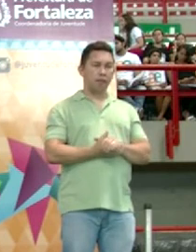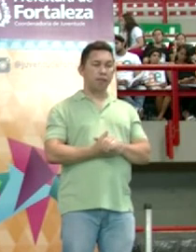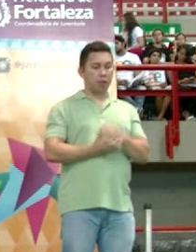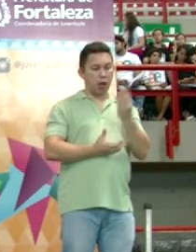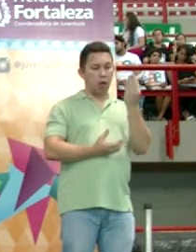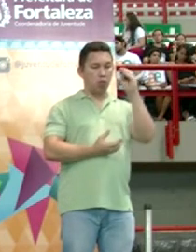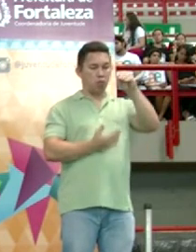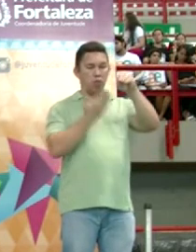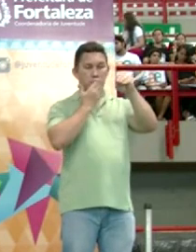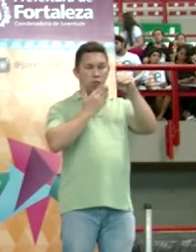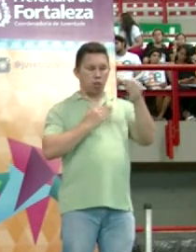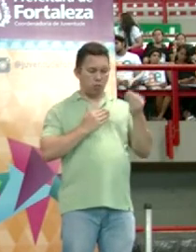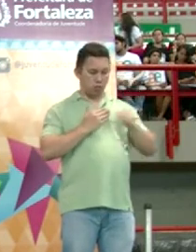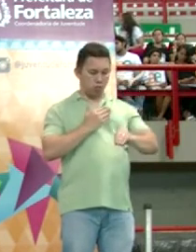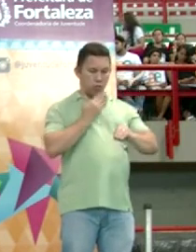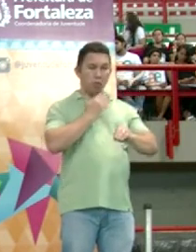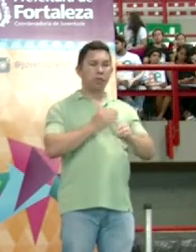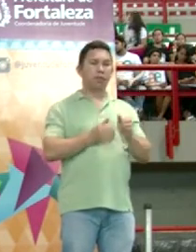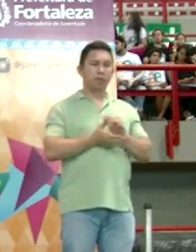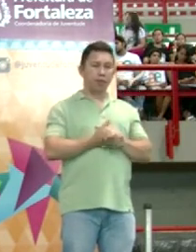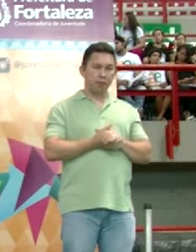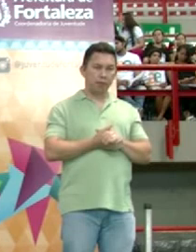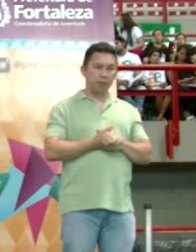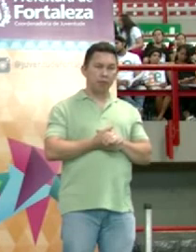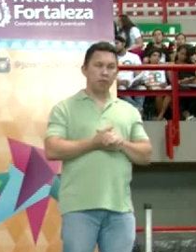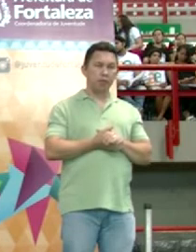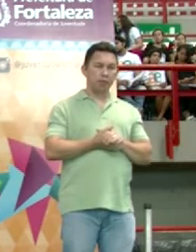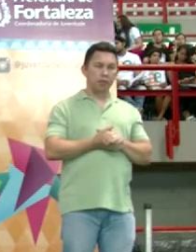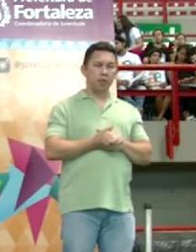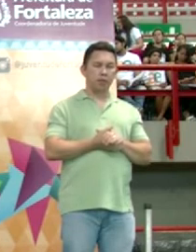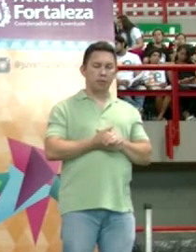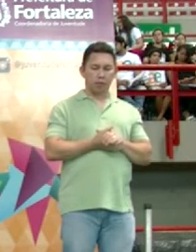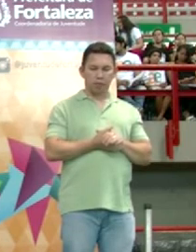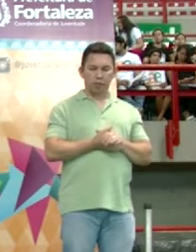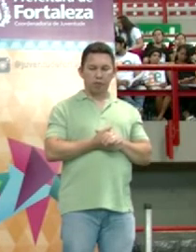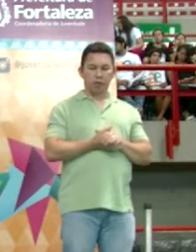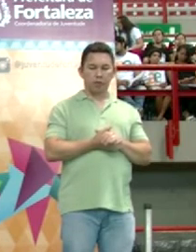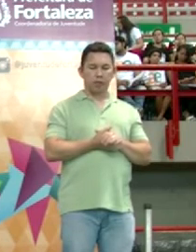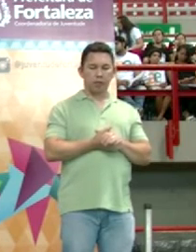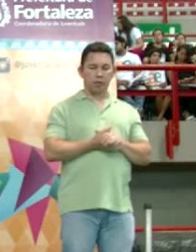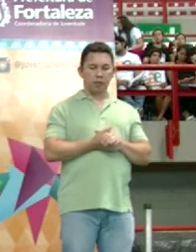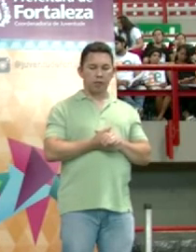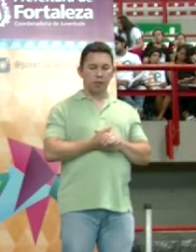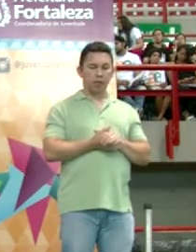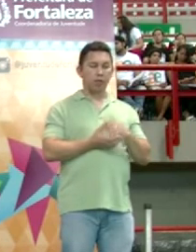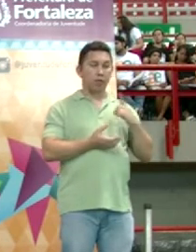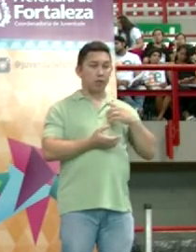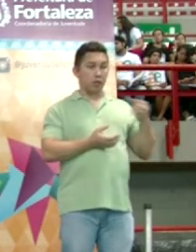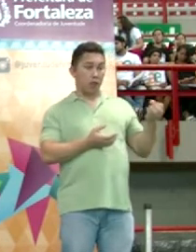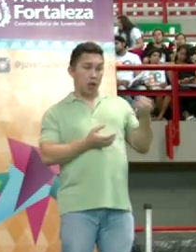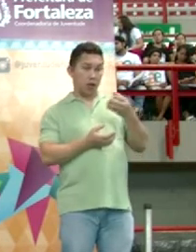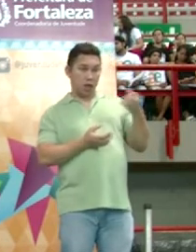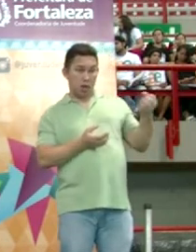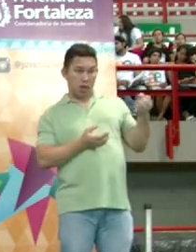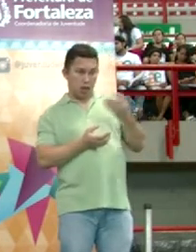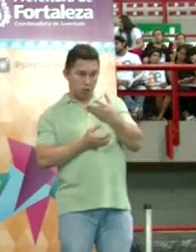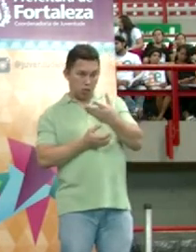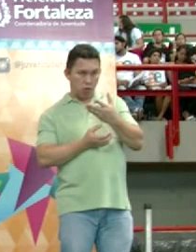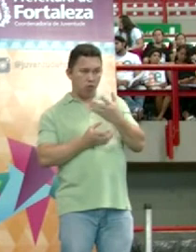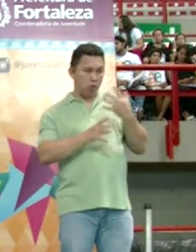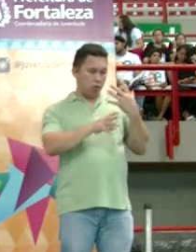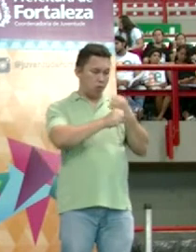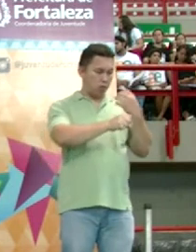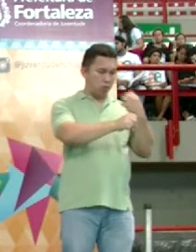açúcar que eu coloquei, para 250 mais X. Essa nova